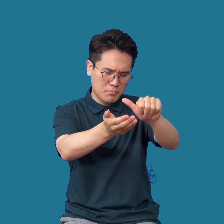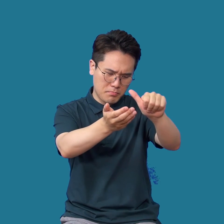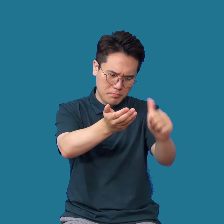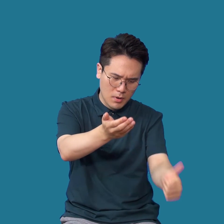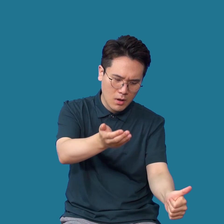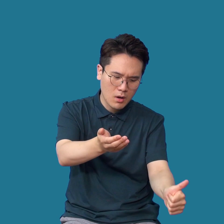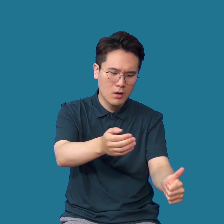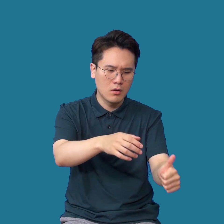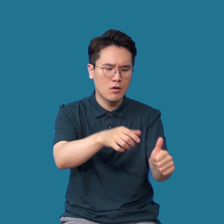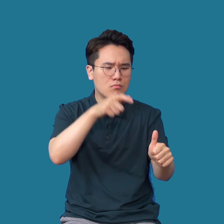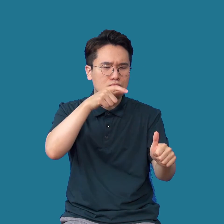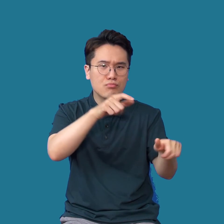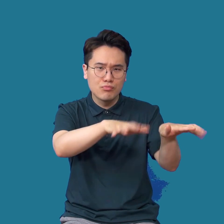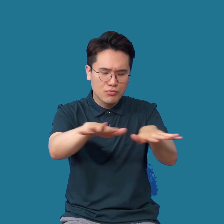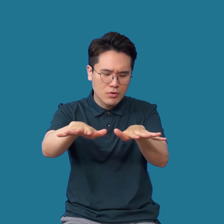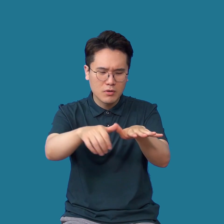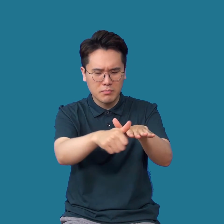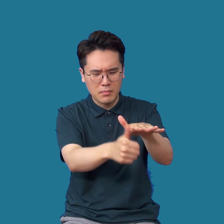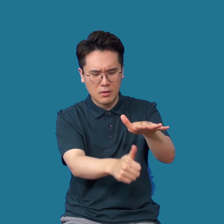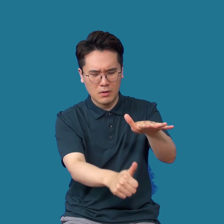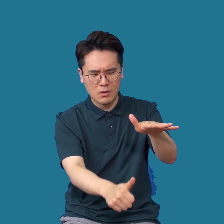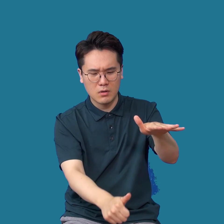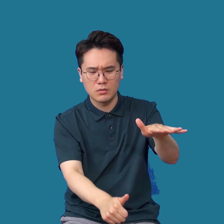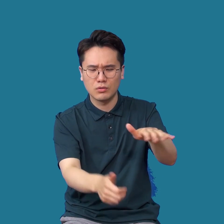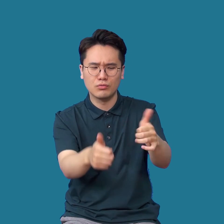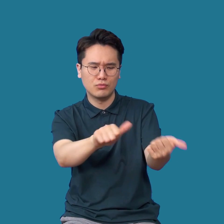했습니다. 마음이 어떻겠습니까?